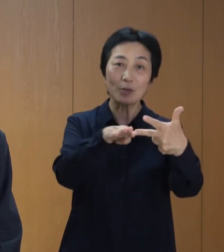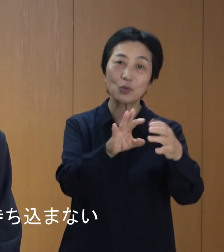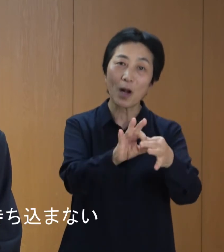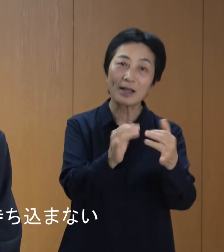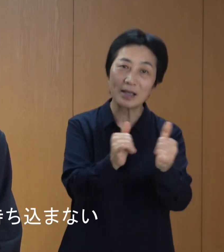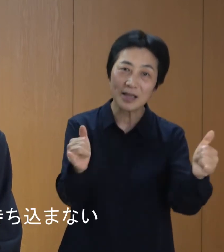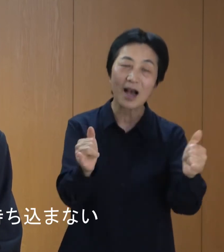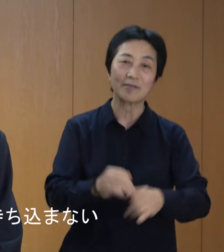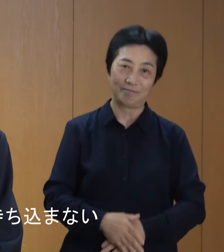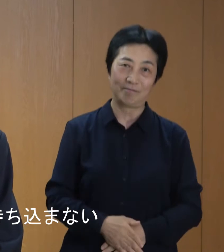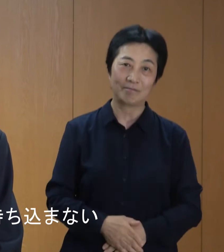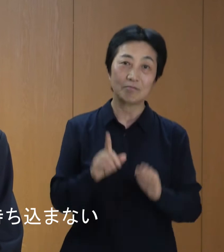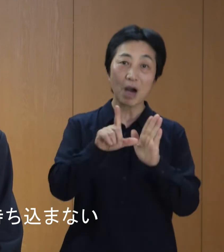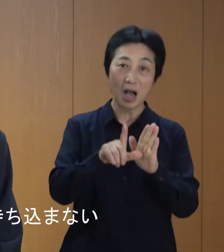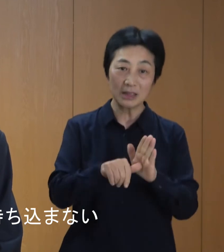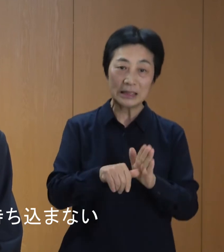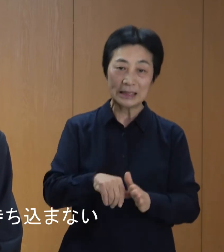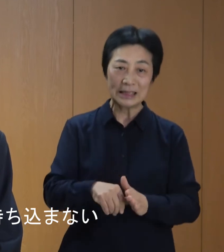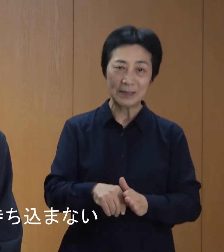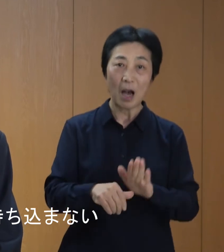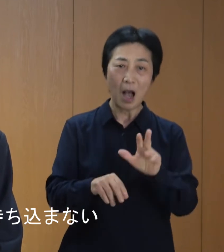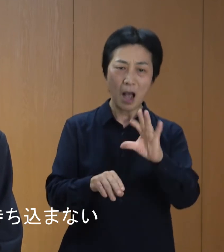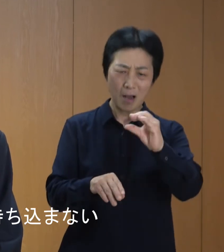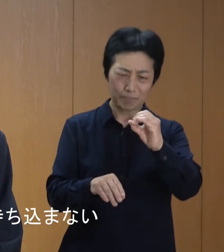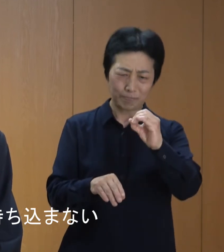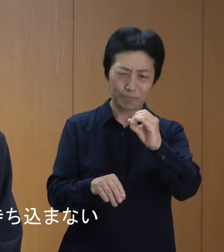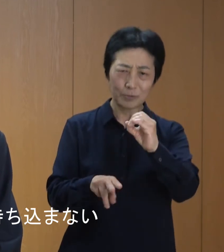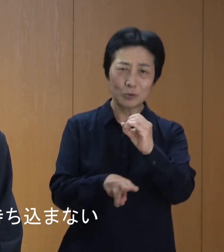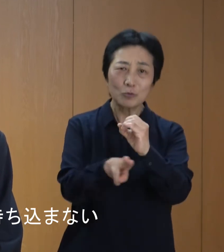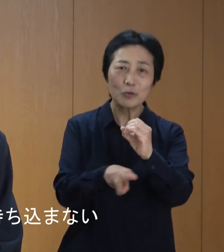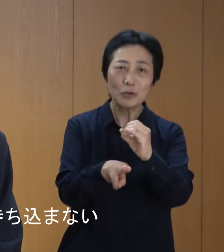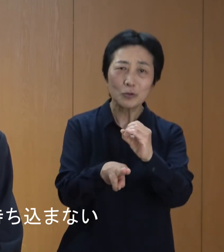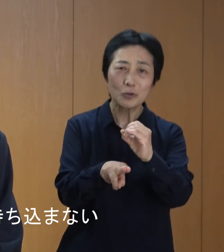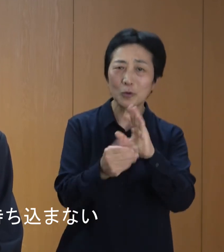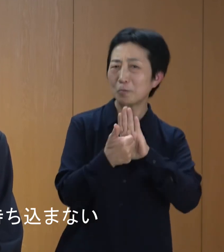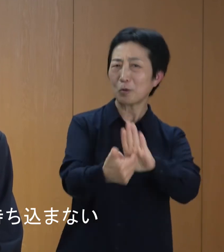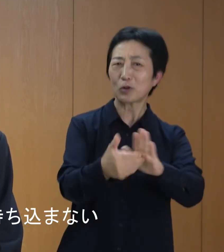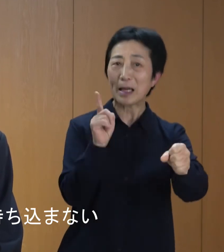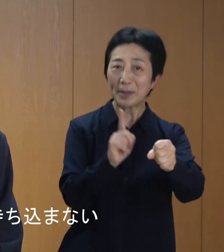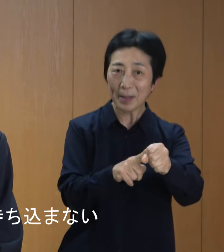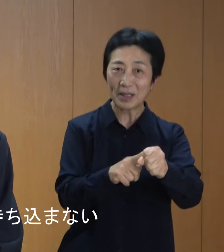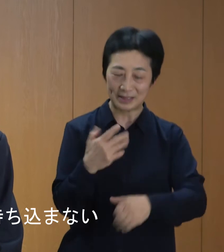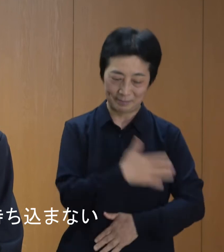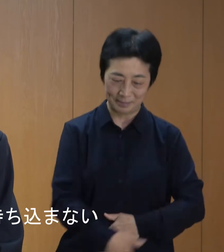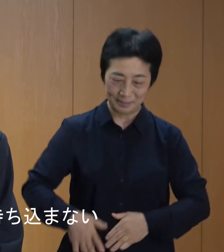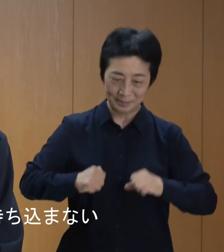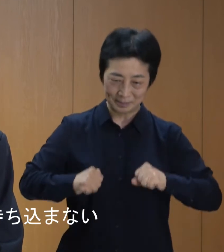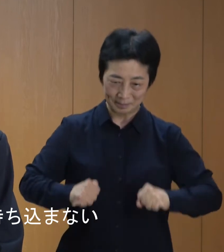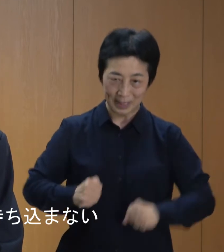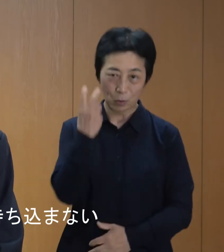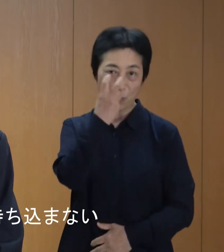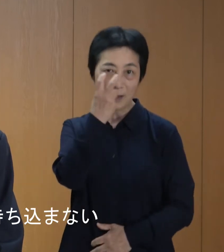院内や施設にウイルスを持ち込まないため、職員の行動や健康管理を徹底してください